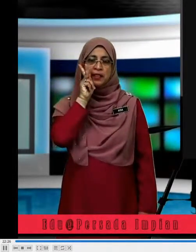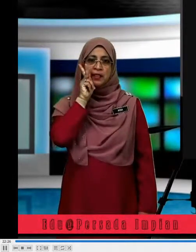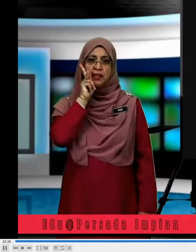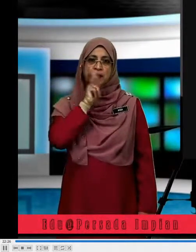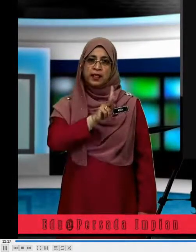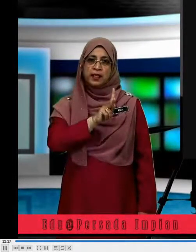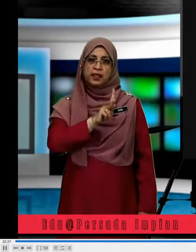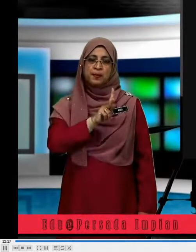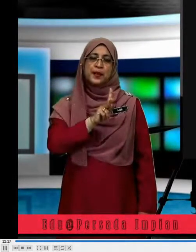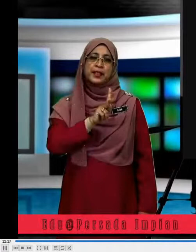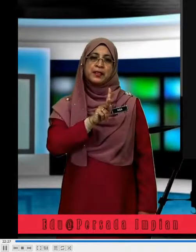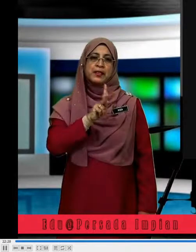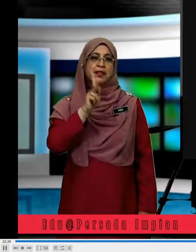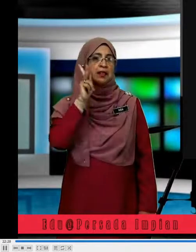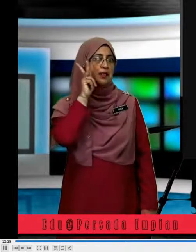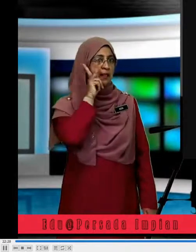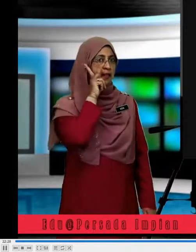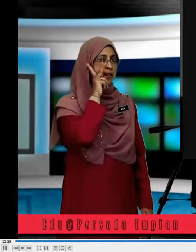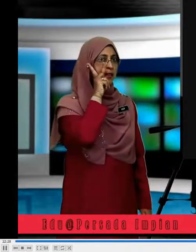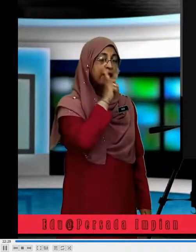gerak kedepan